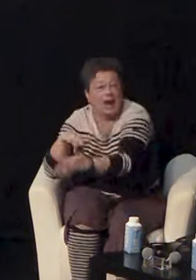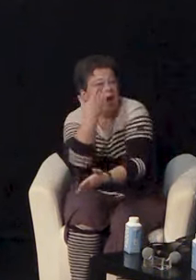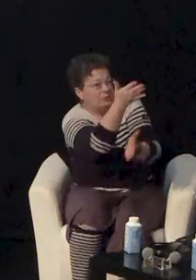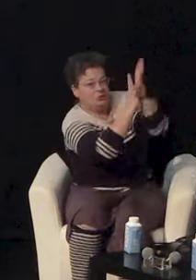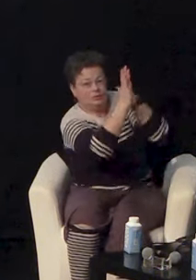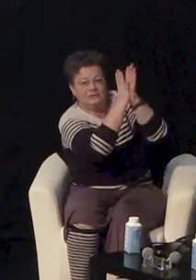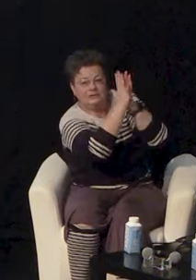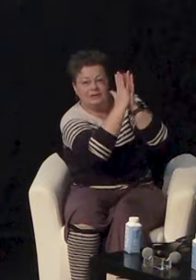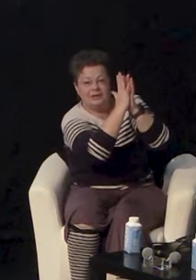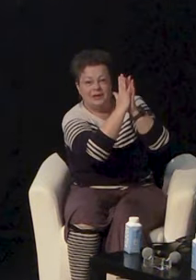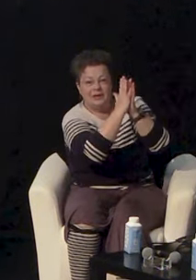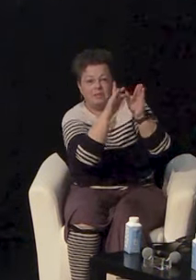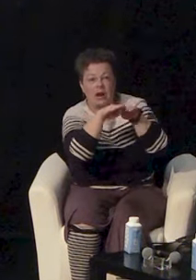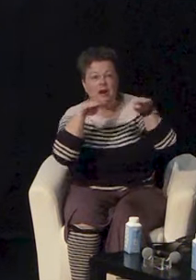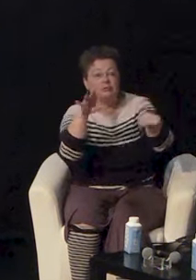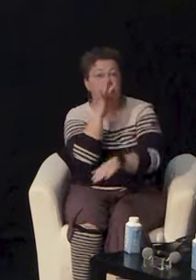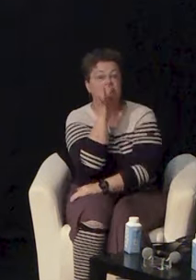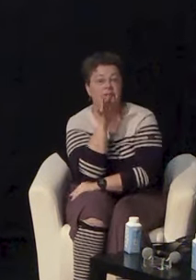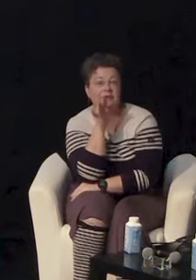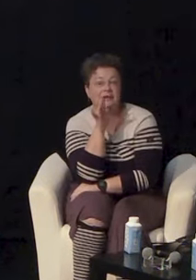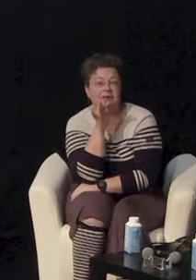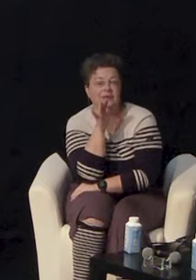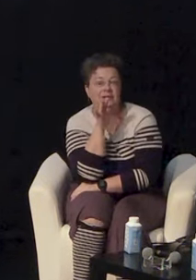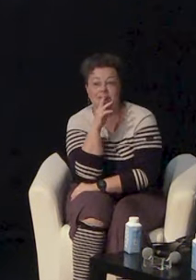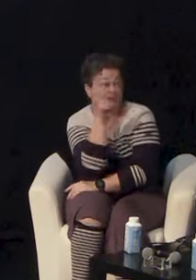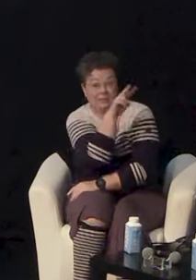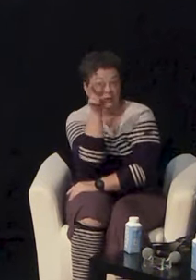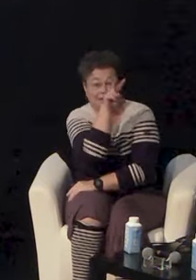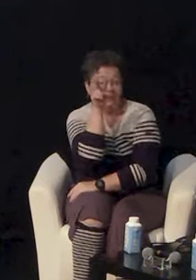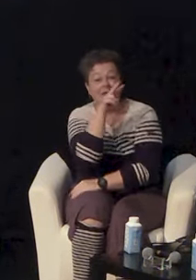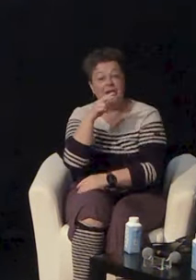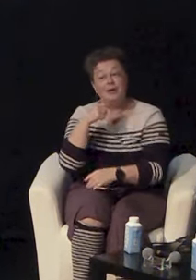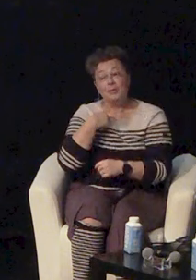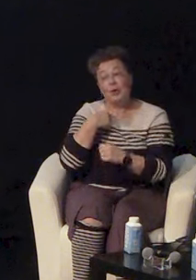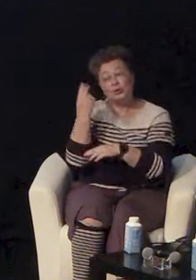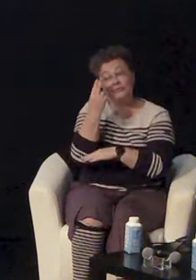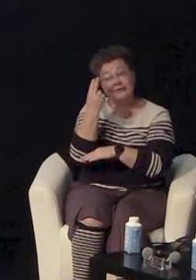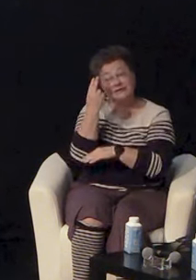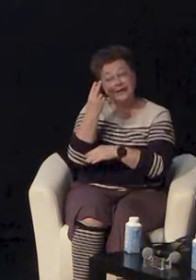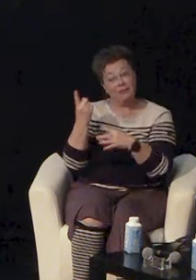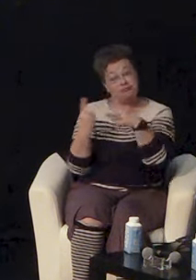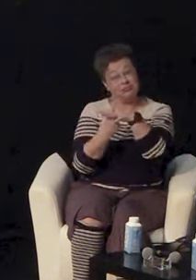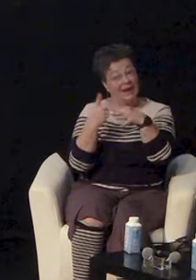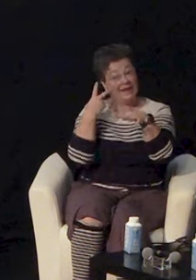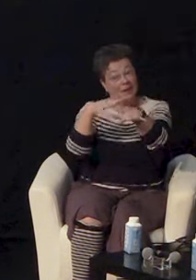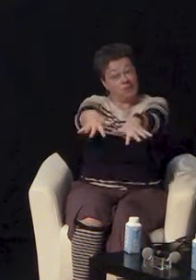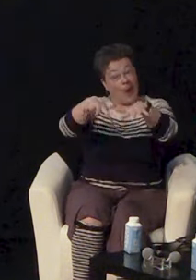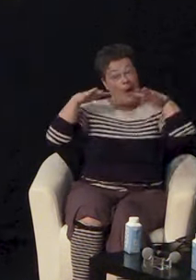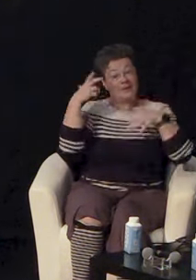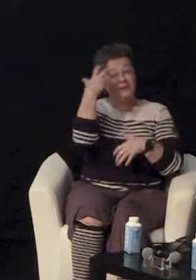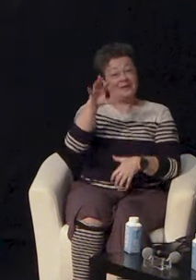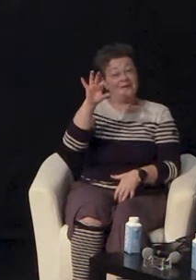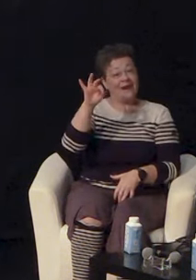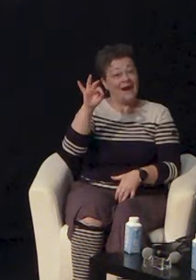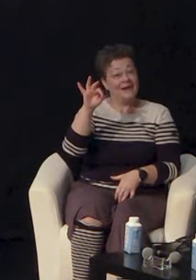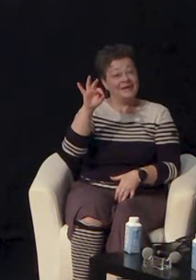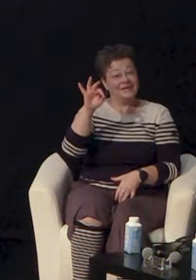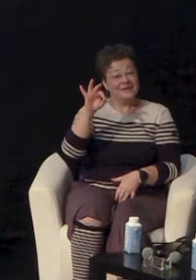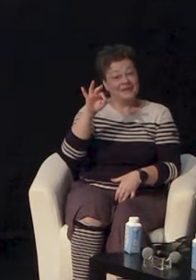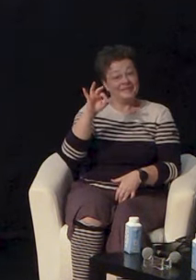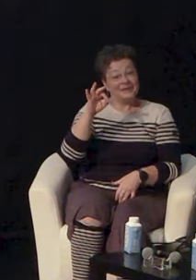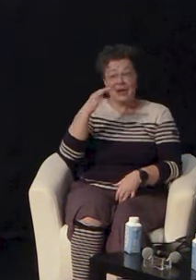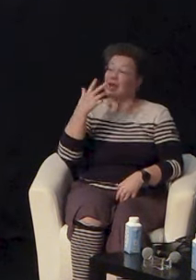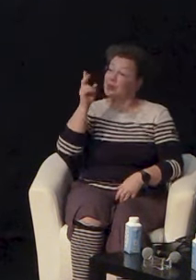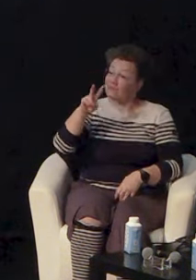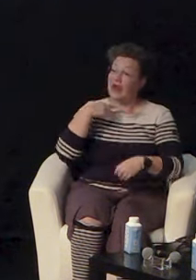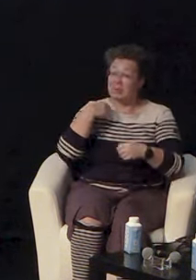pas regarder l'interprète et en même temps copier ou regarder un prof qui signe. Ce n'est pas possible. Il y a une question de temporalité. Et c'est vrai que quand j'étais dans